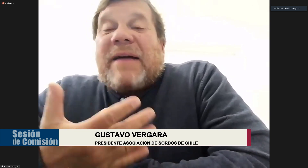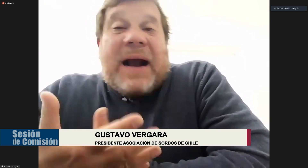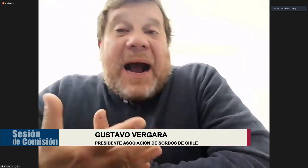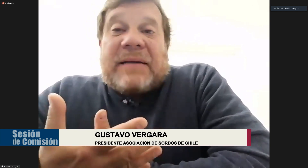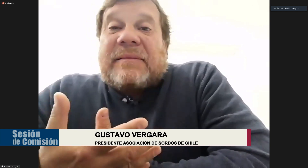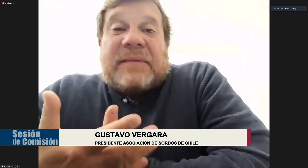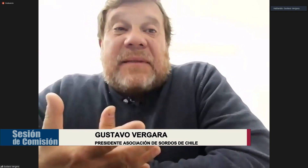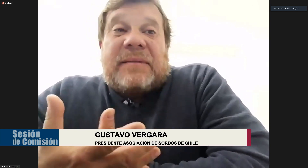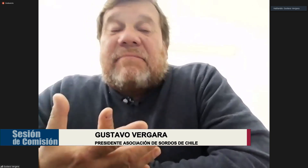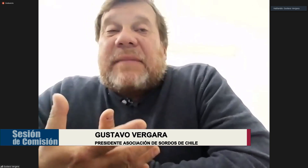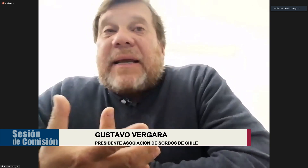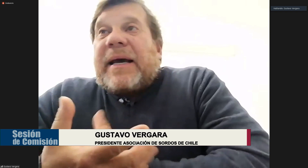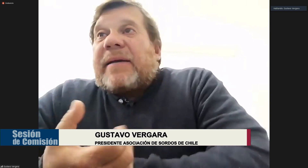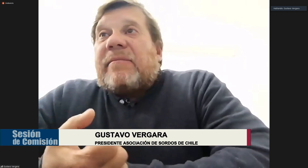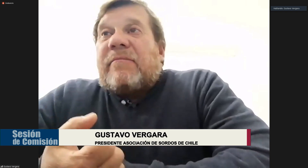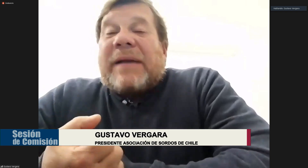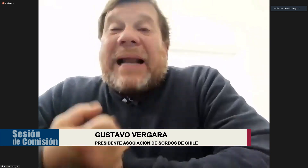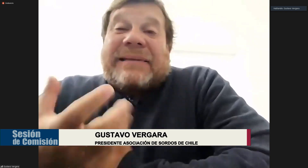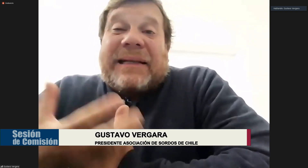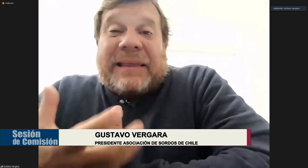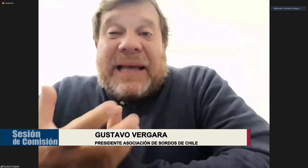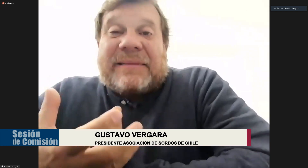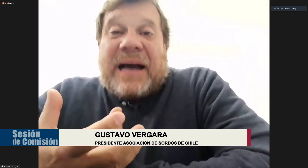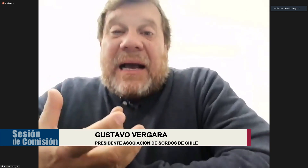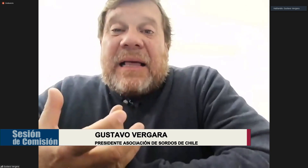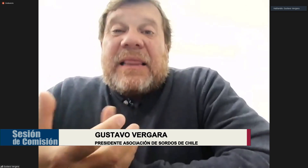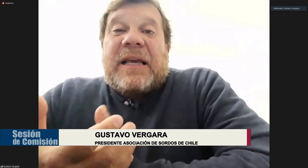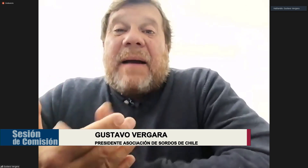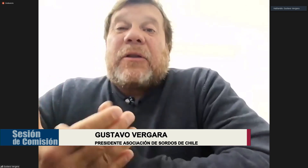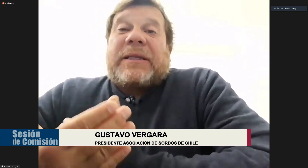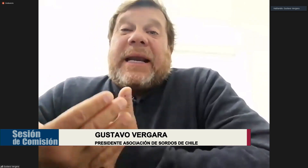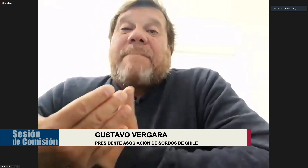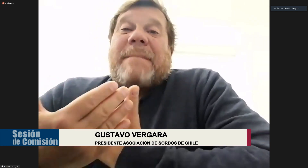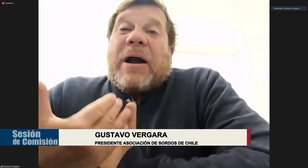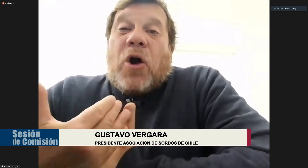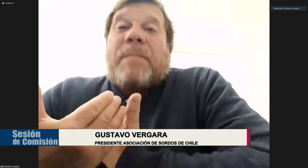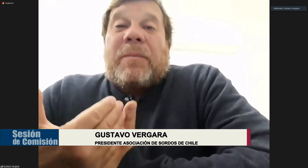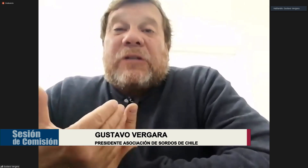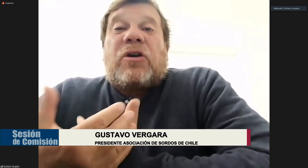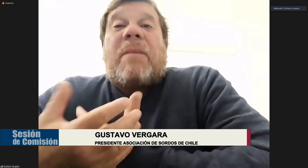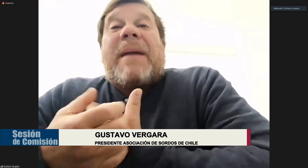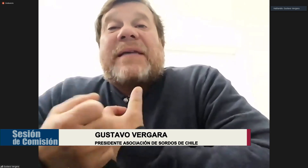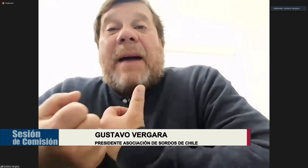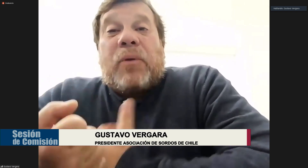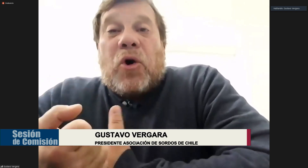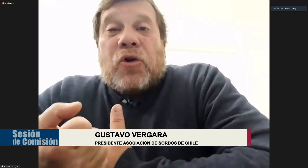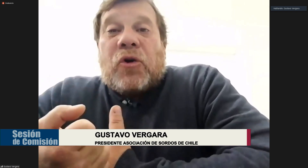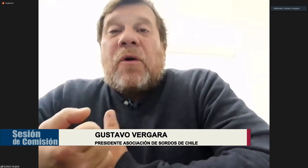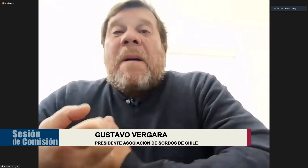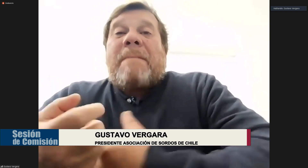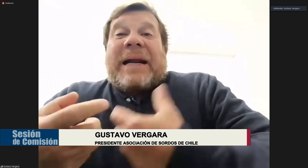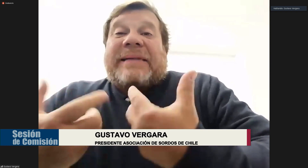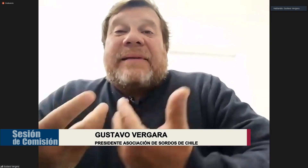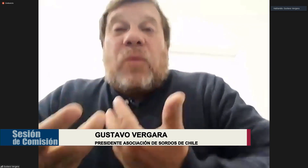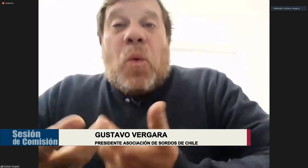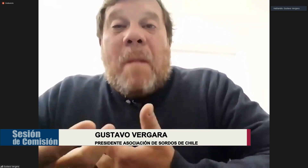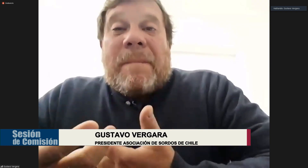trabajar sin tener la certeza de que vamos a tener más compromiso, más apoyo para que se cumplan